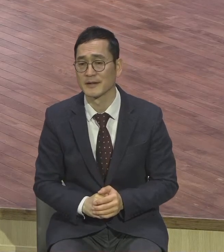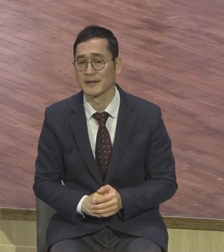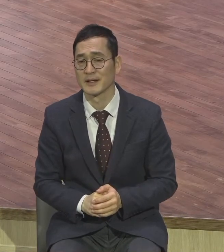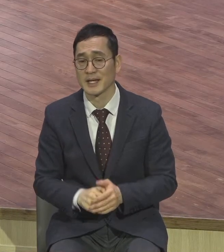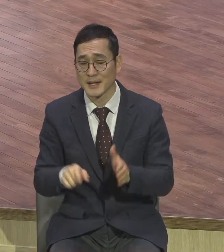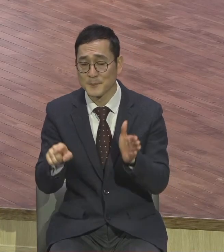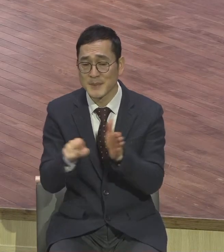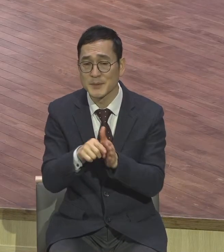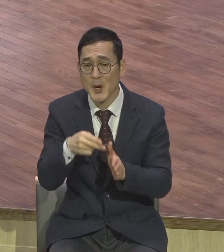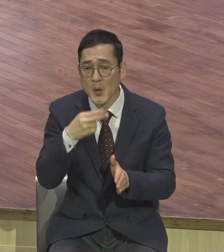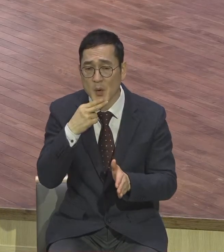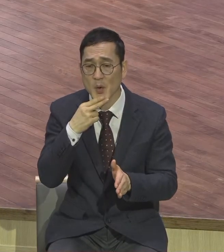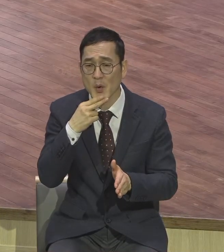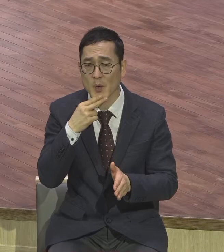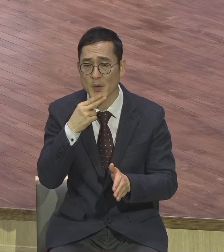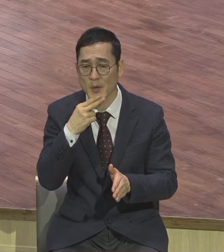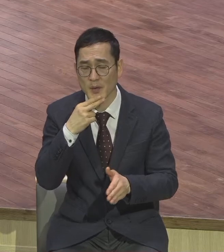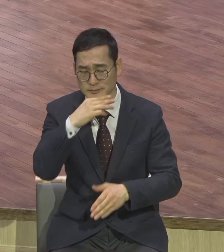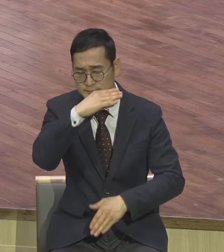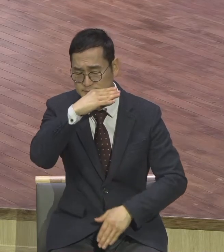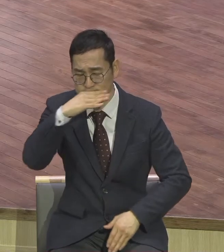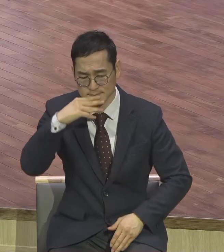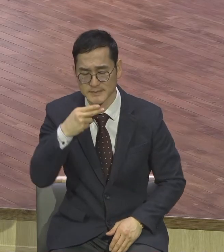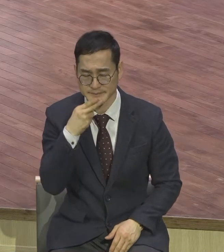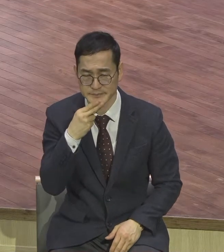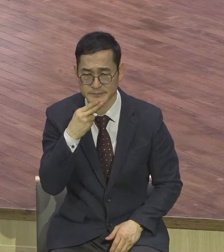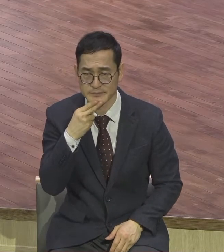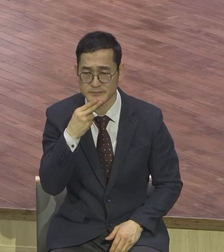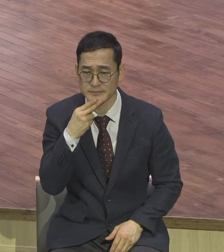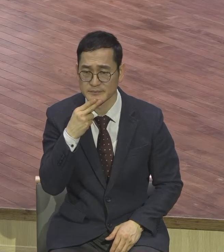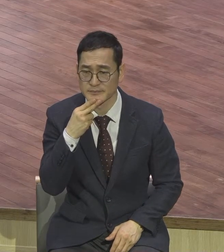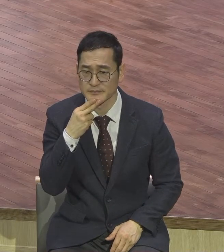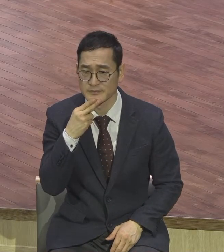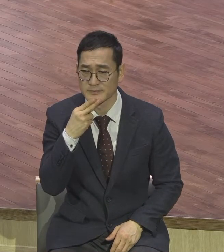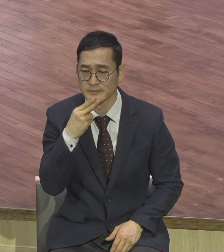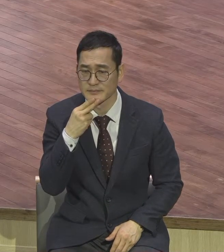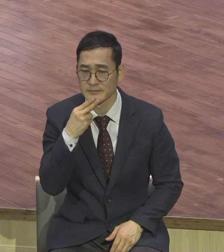삐뚤어져서 사람이 삐뚤어져서 마음이